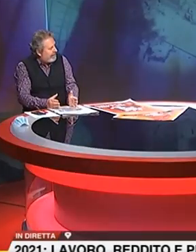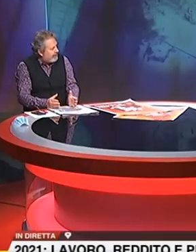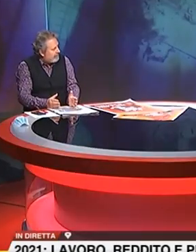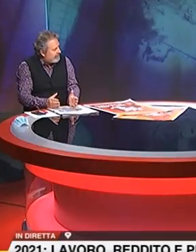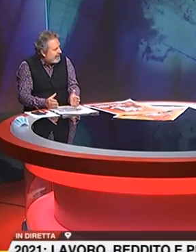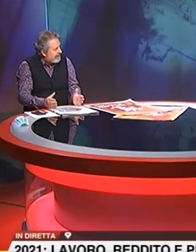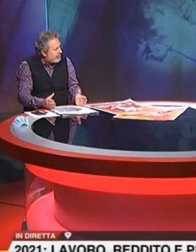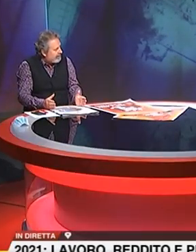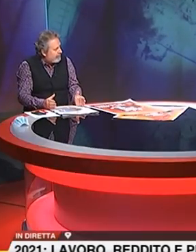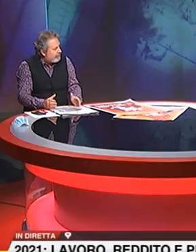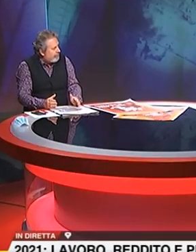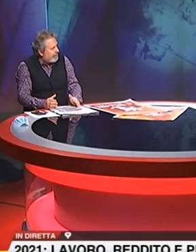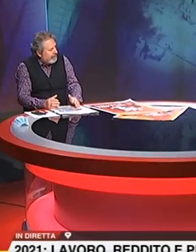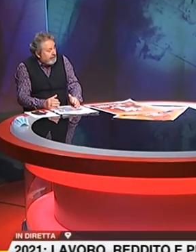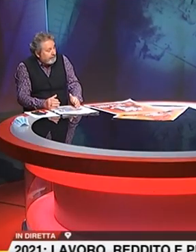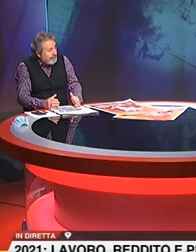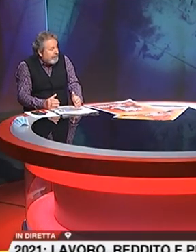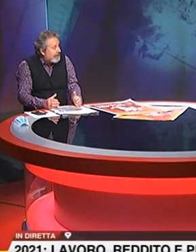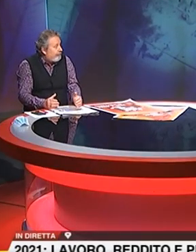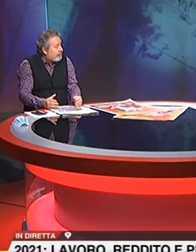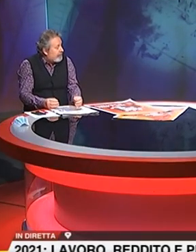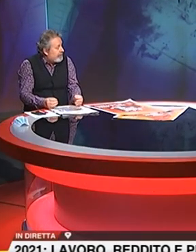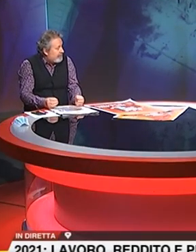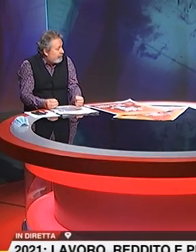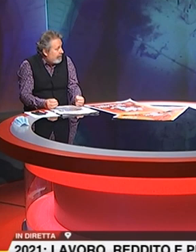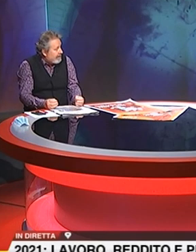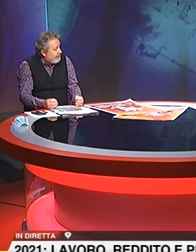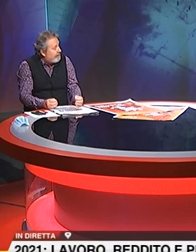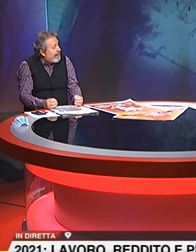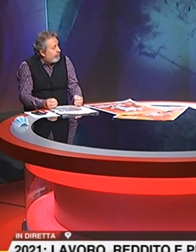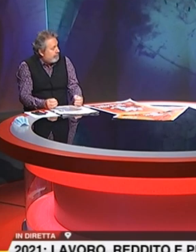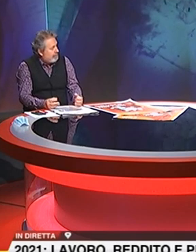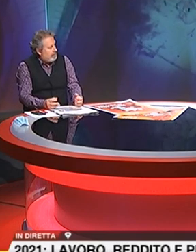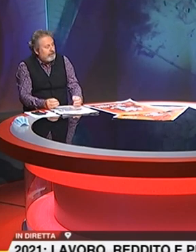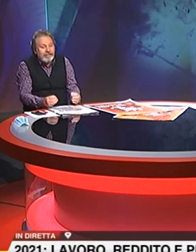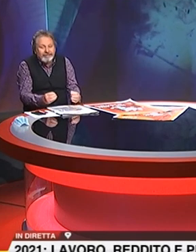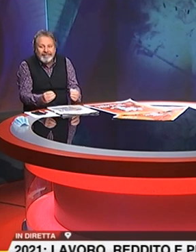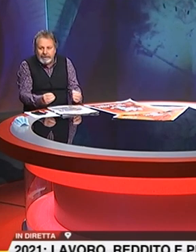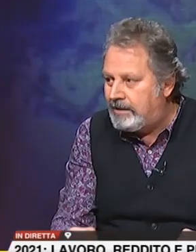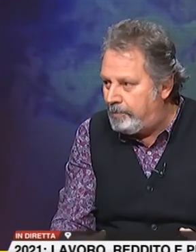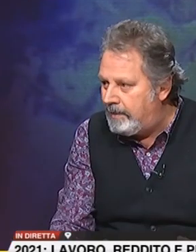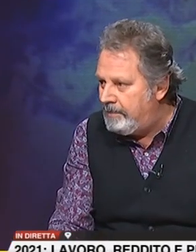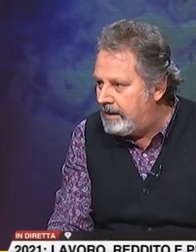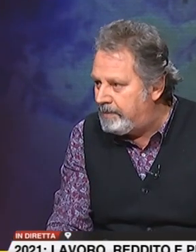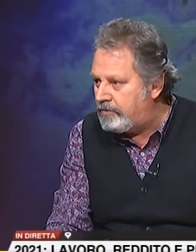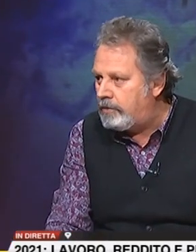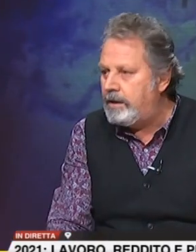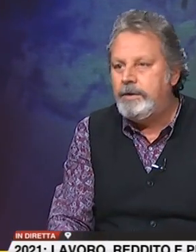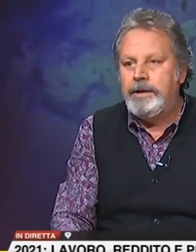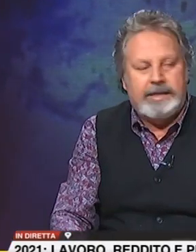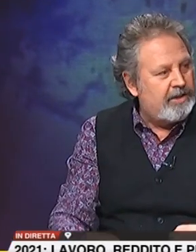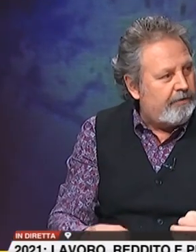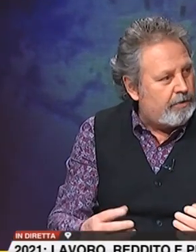corpi intermedi, quindi sindacato, categorie economiche, perché forse noi che siamo quelli che viviamo direttamente i problemi delle